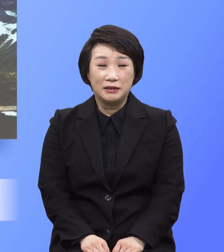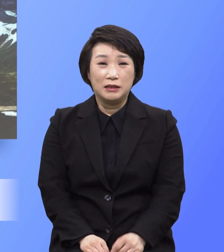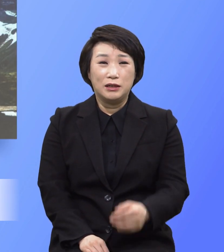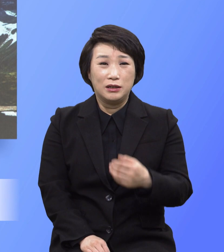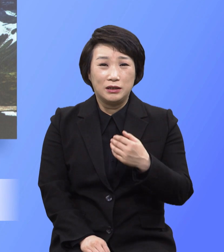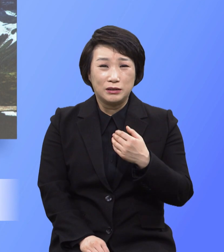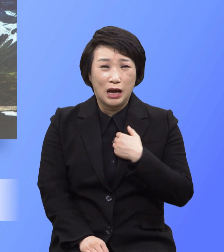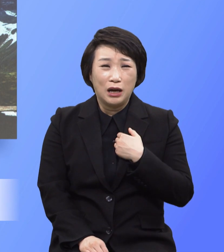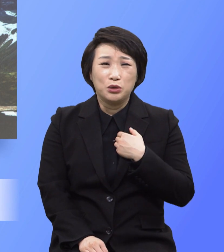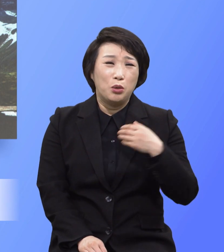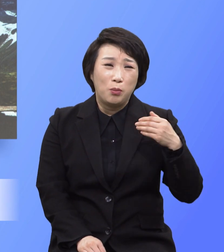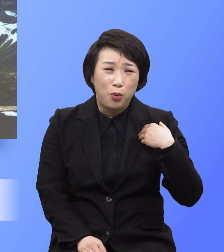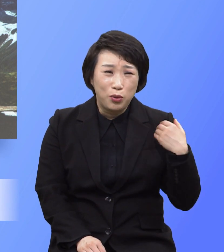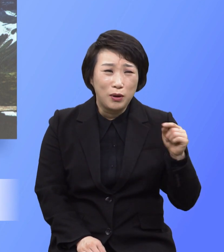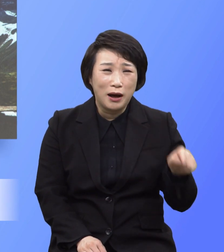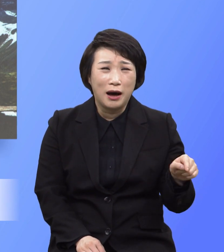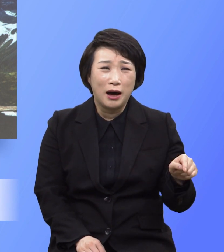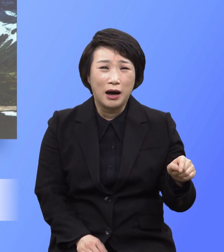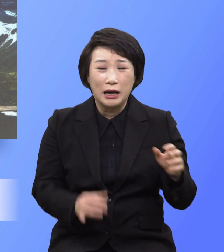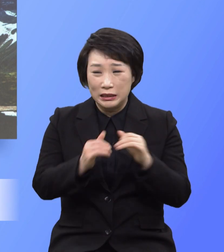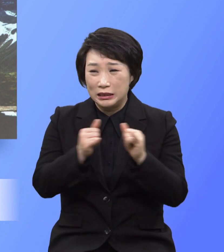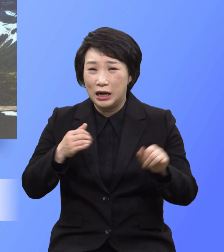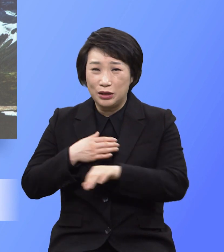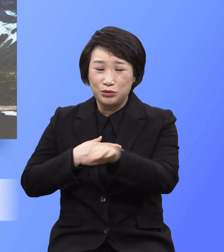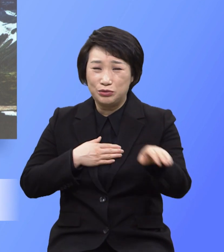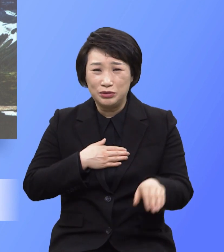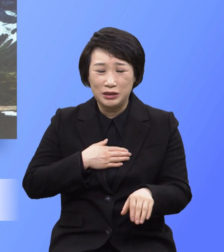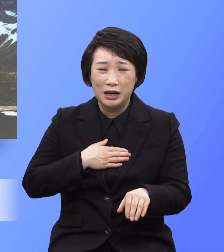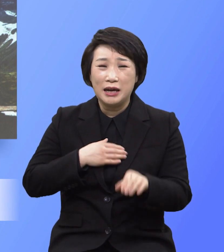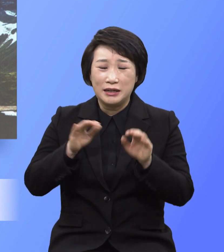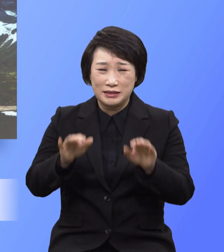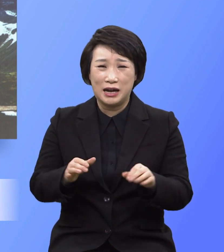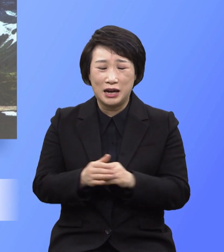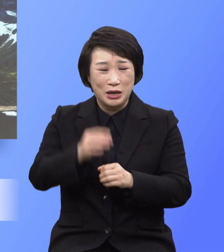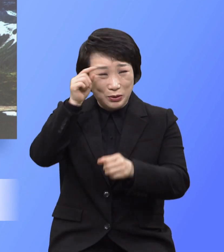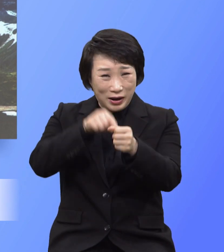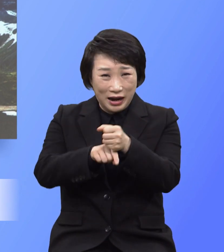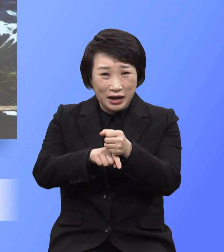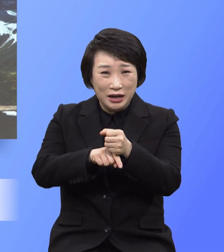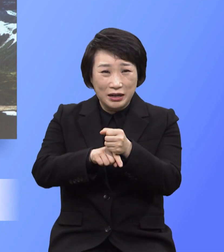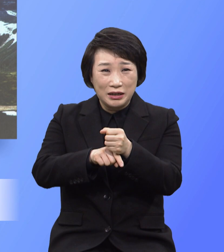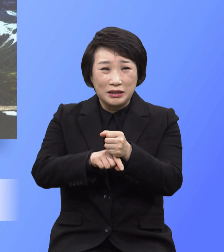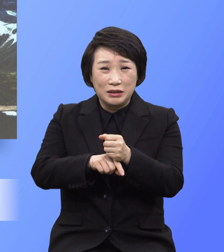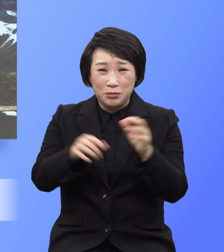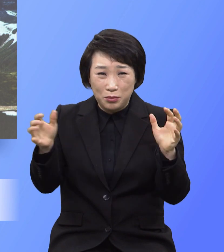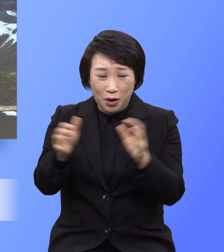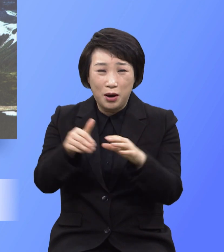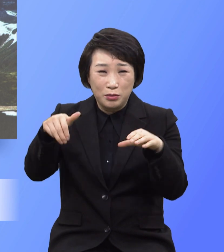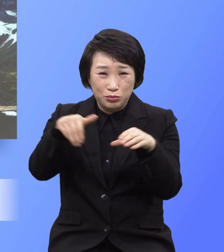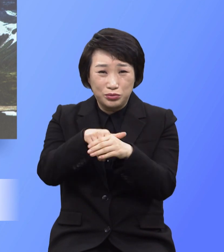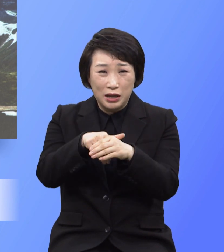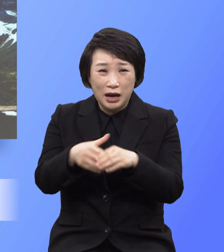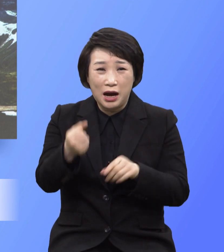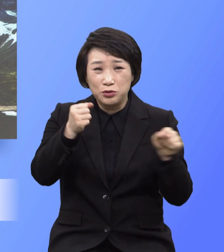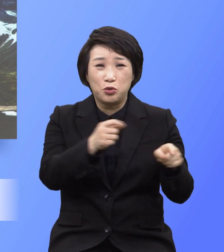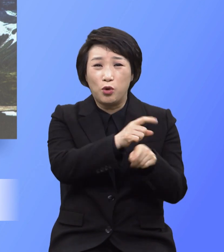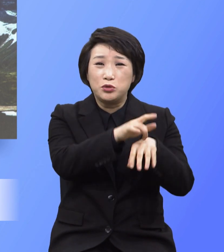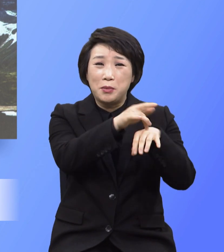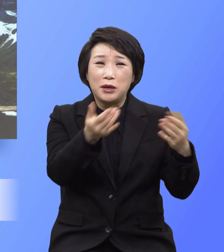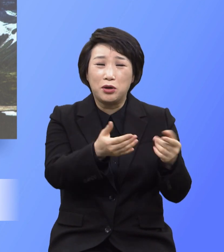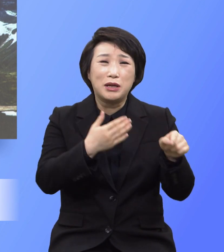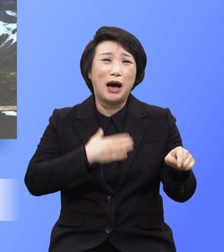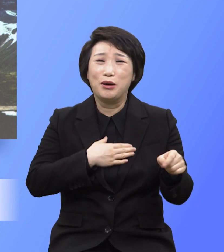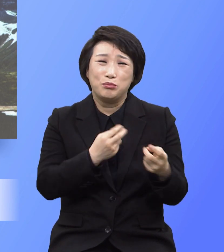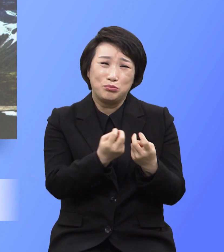나도 모르고 인간의 첨단의 과학 문명으로도 알